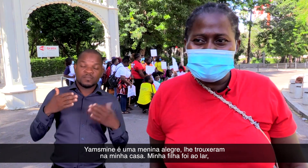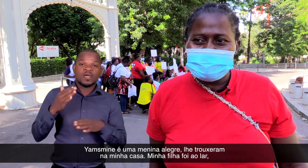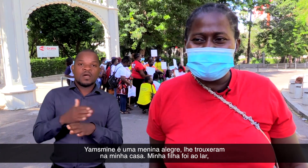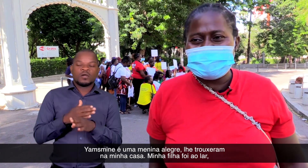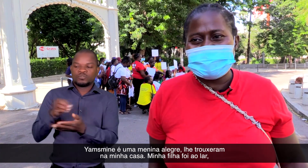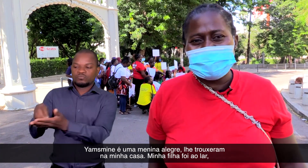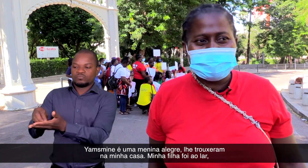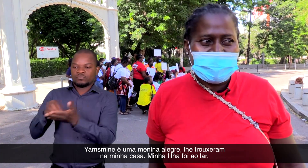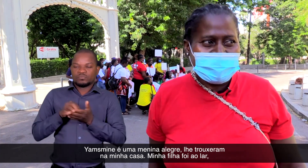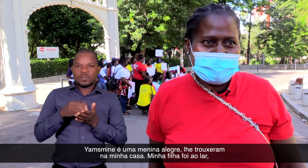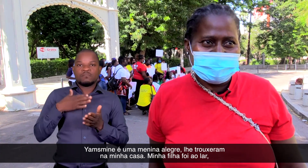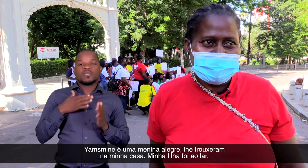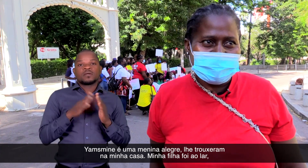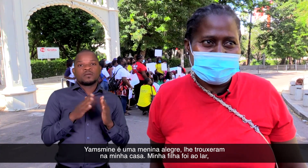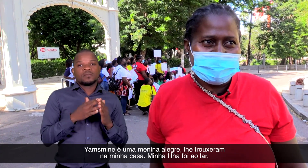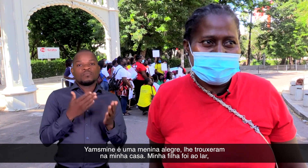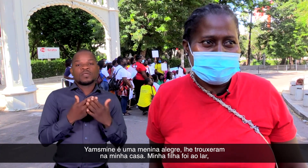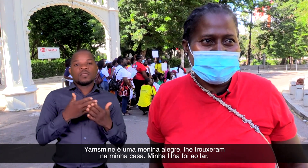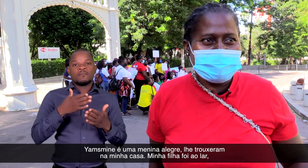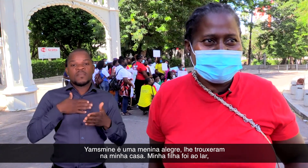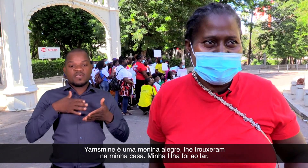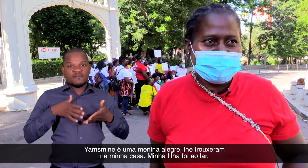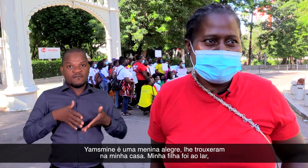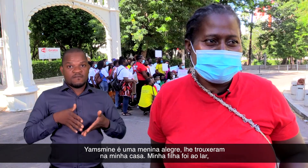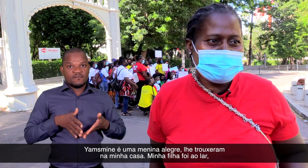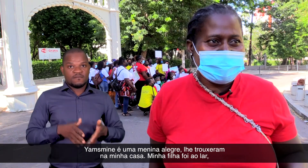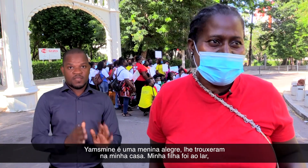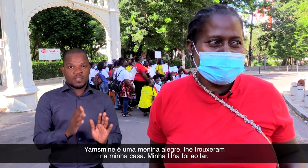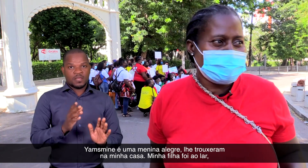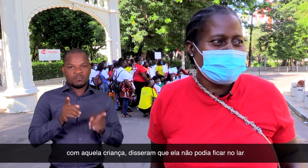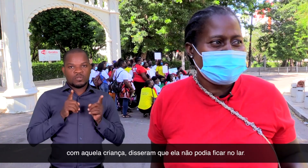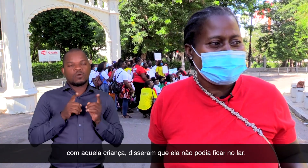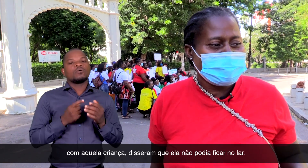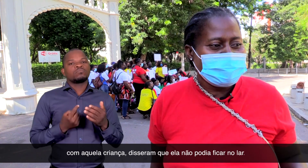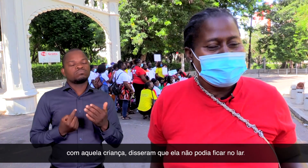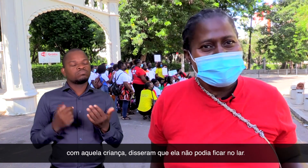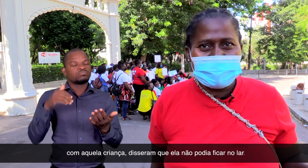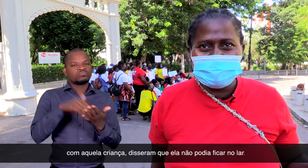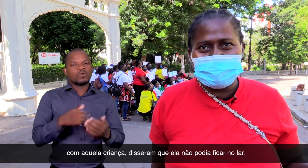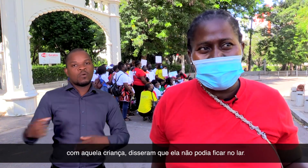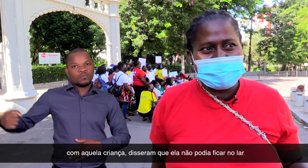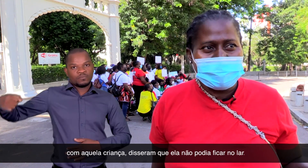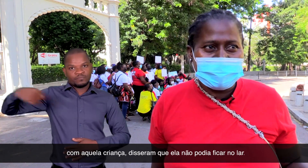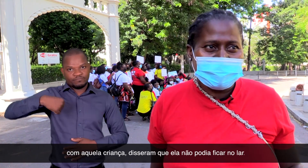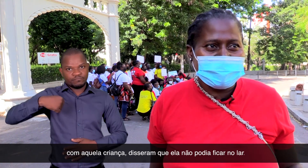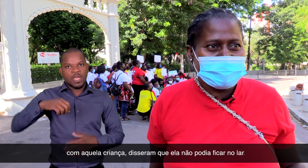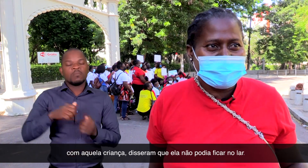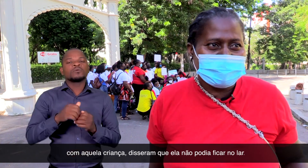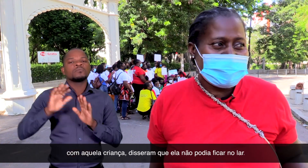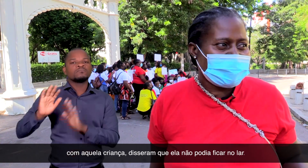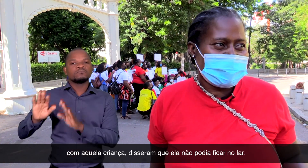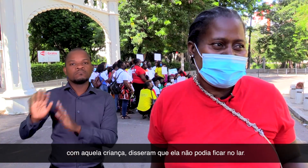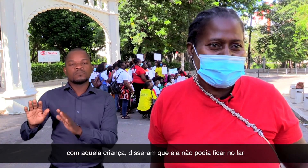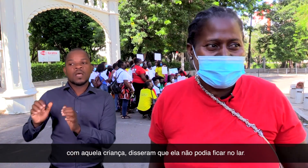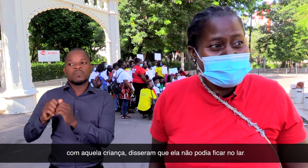Ela me trouxeram na minha casa. Minha filha foi no lar, depois saiu do lar com aquela criança